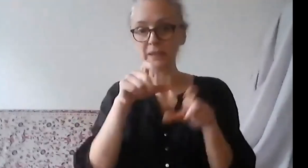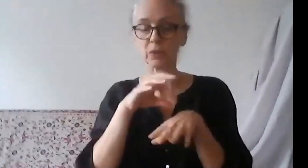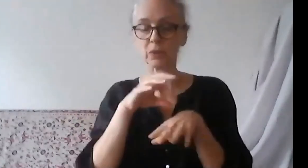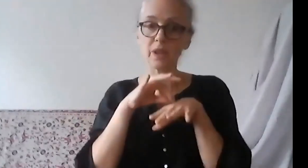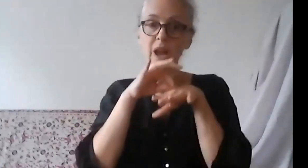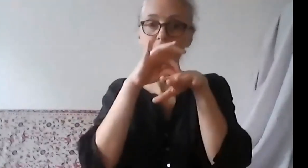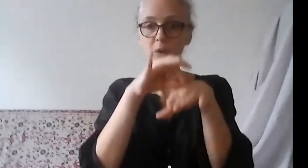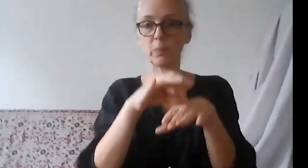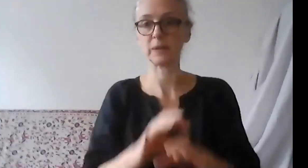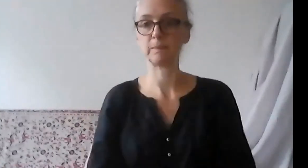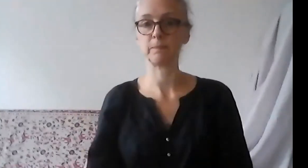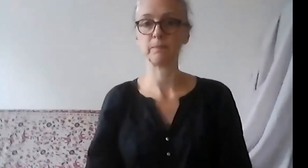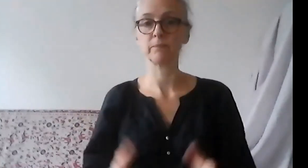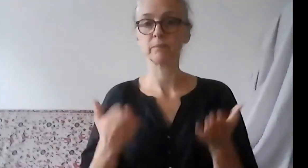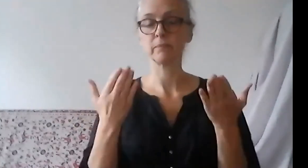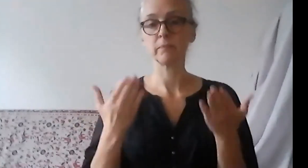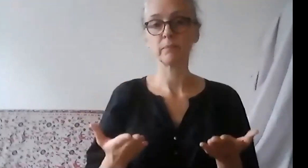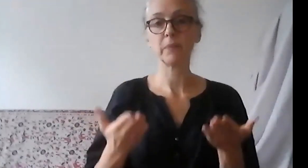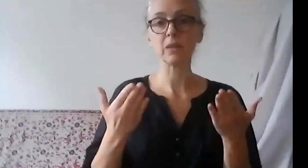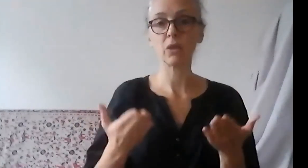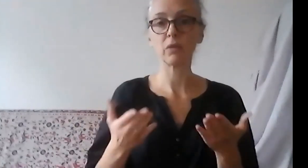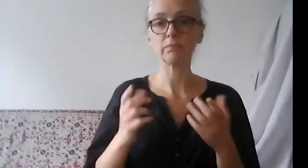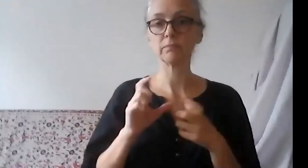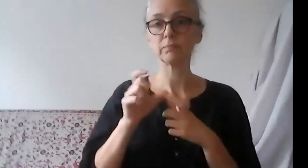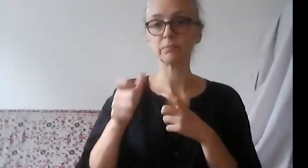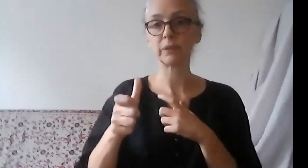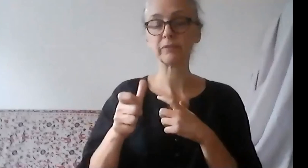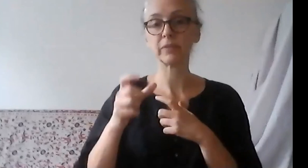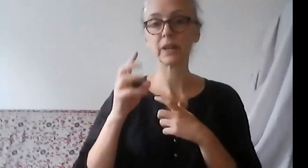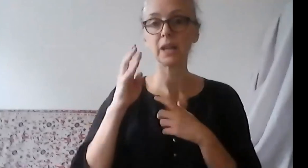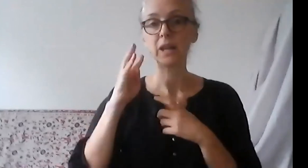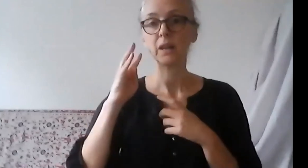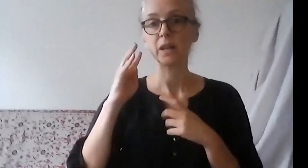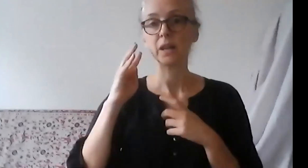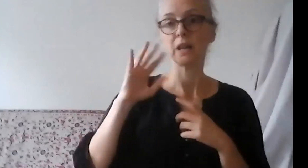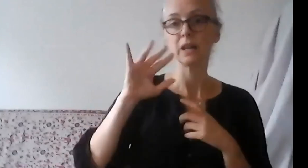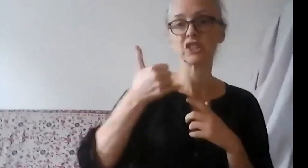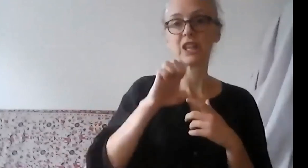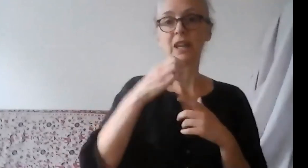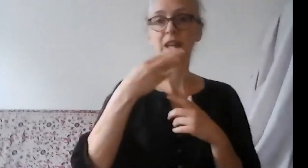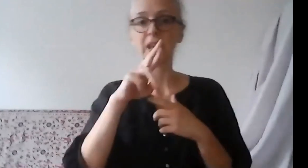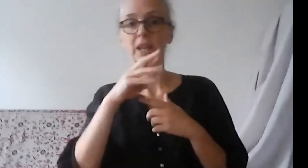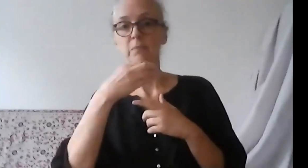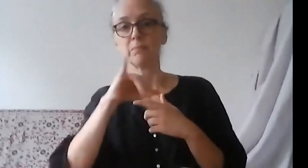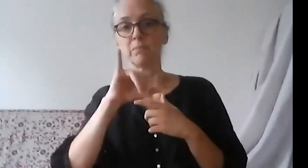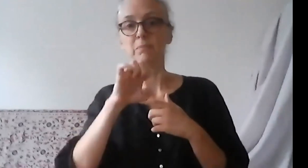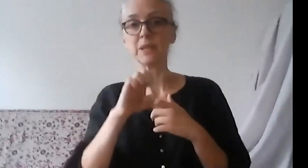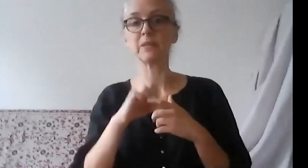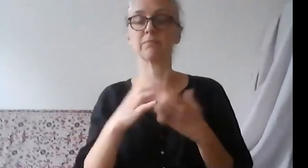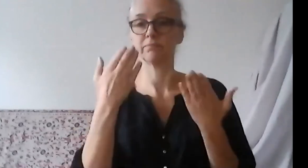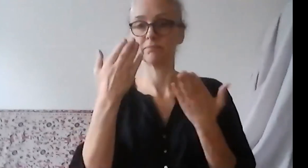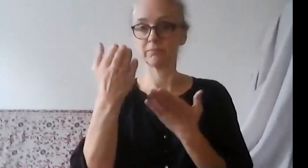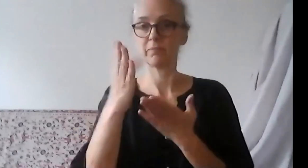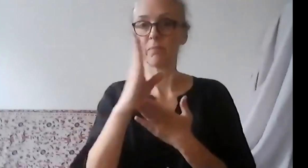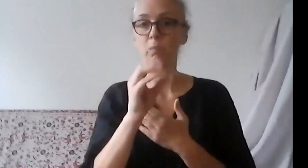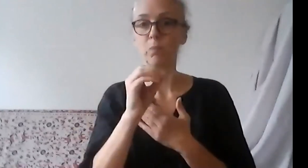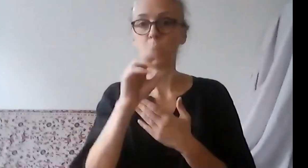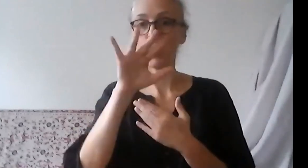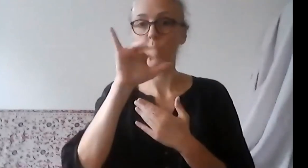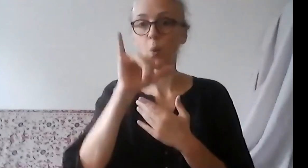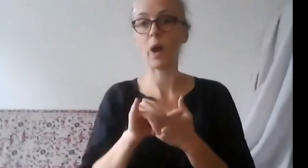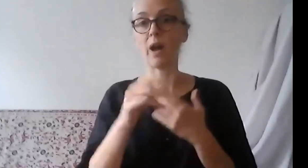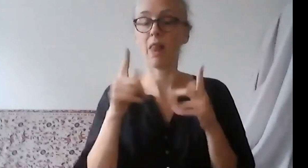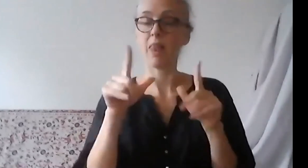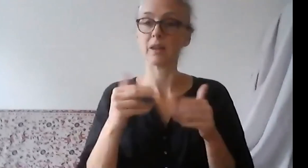Je vais maintenant céder la parole à Jérémy Bourrois qui nous fait l'honneur d'être présent avec nous et à nos côtés ce matin. Jérémy, je vous